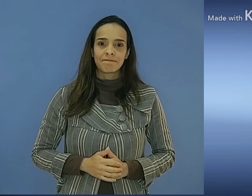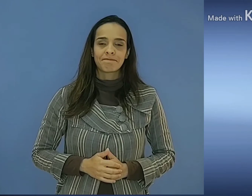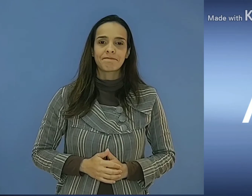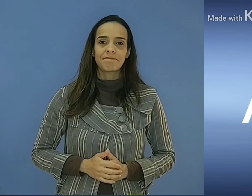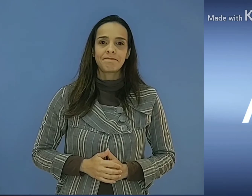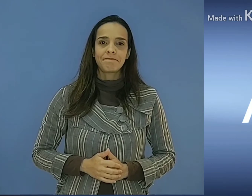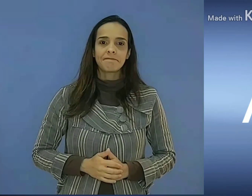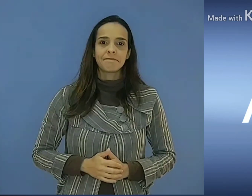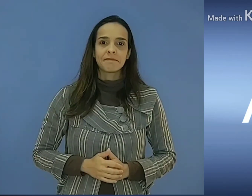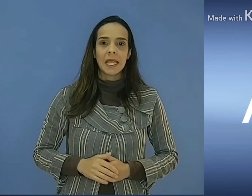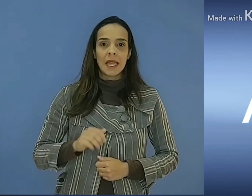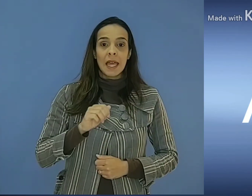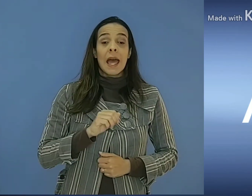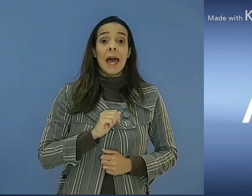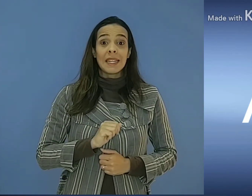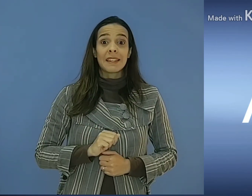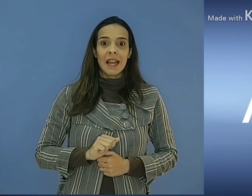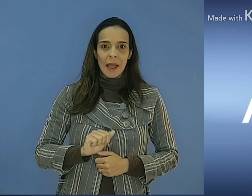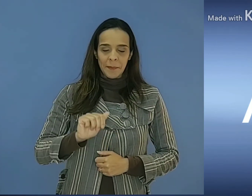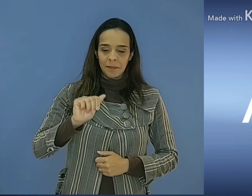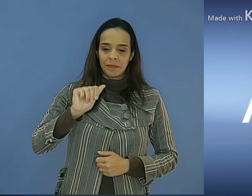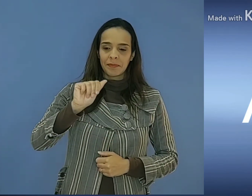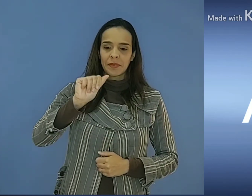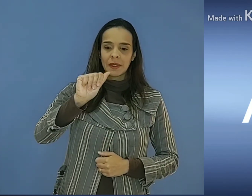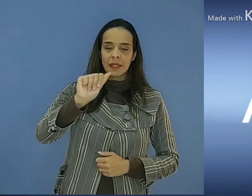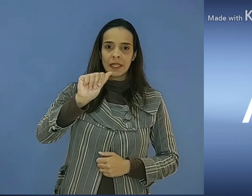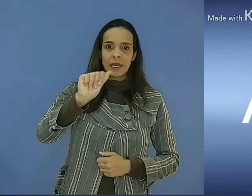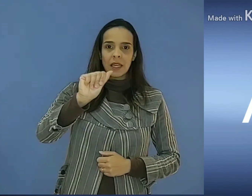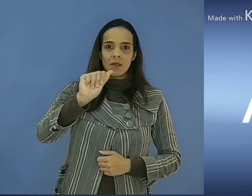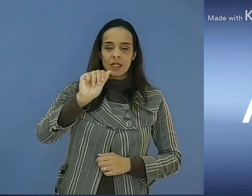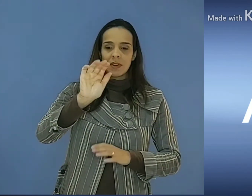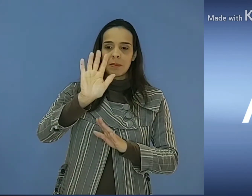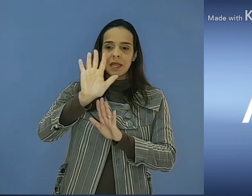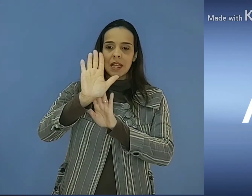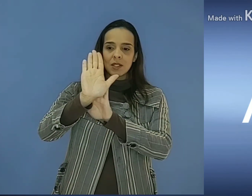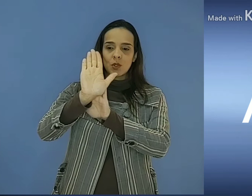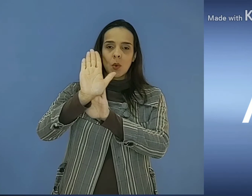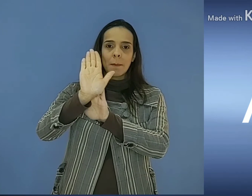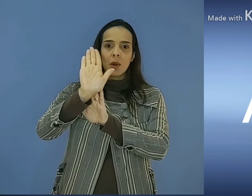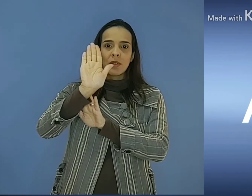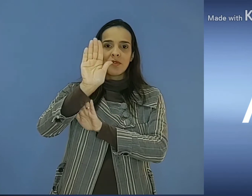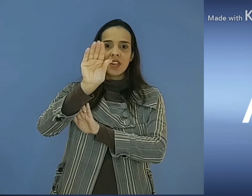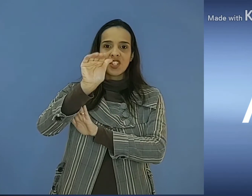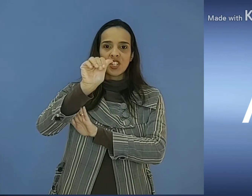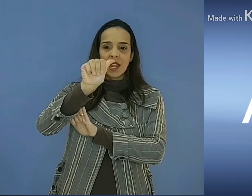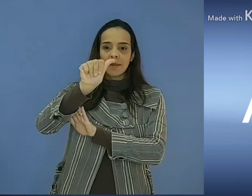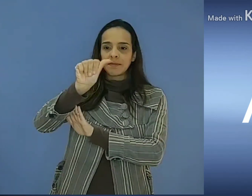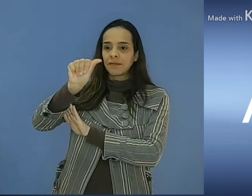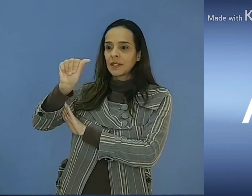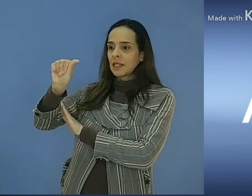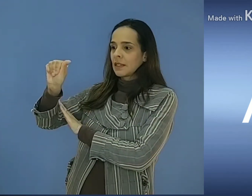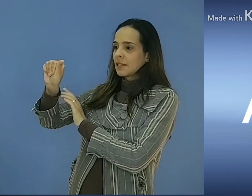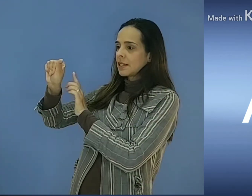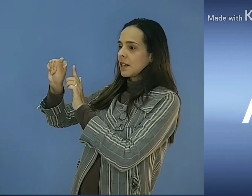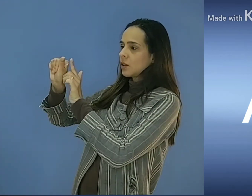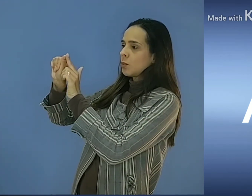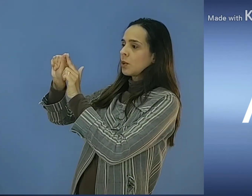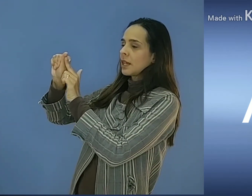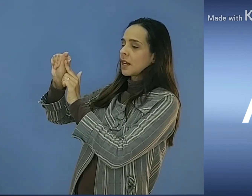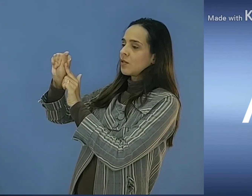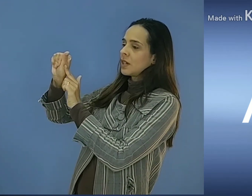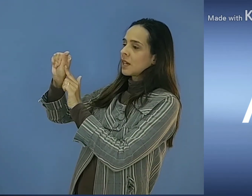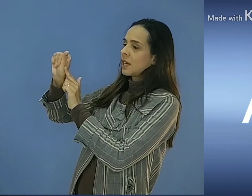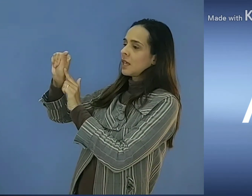lá? A letra A. Você vai pegar a sua mão e fechar,